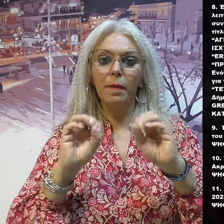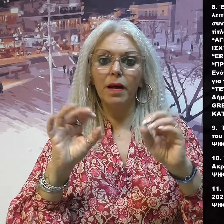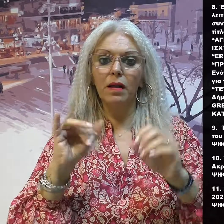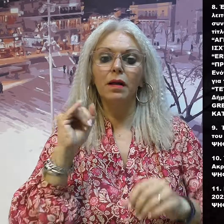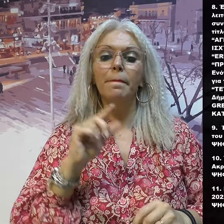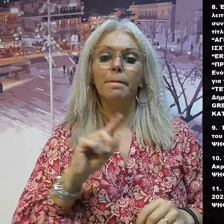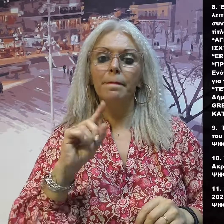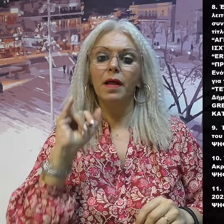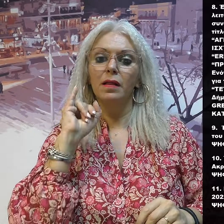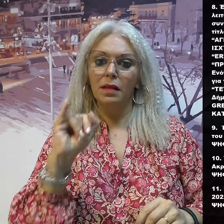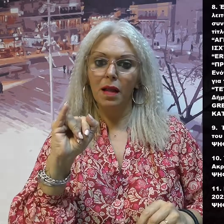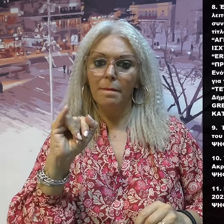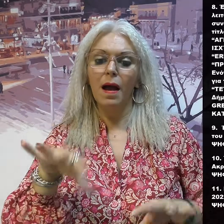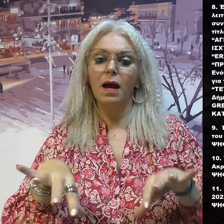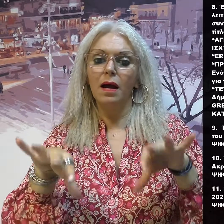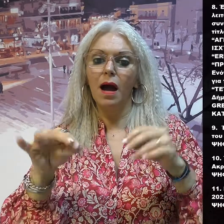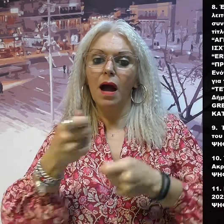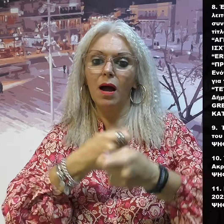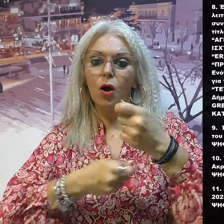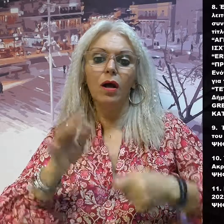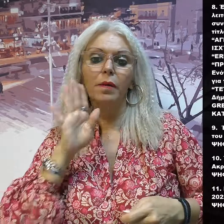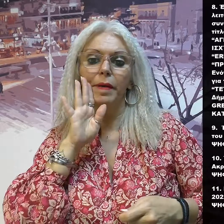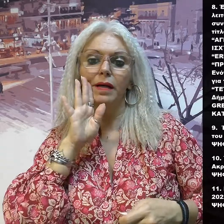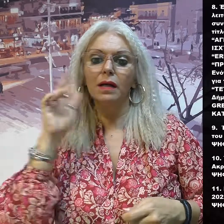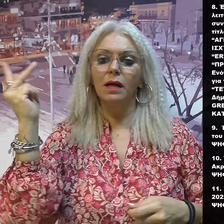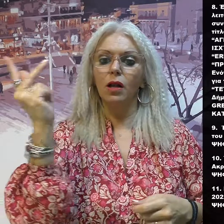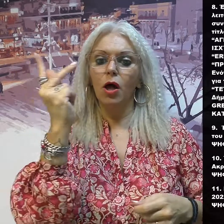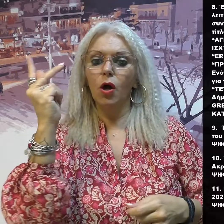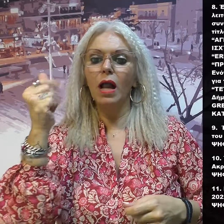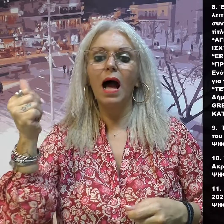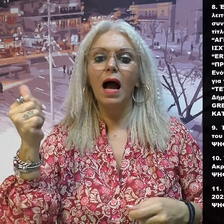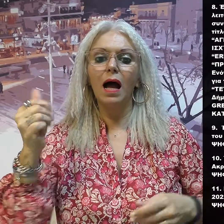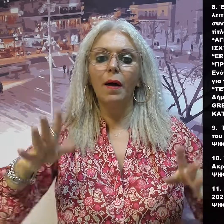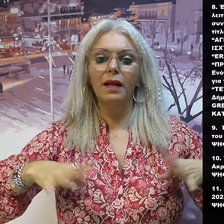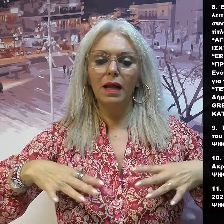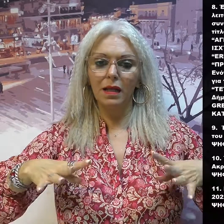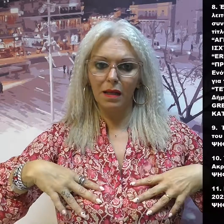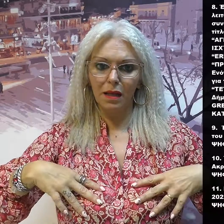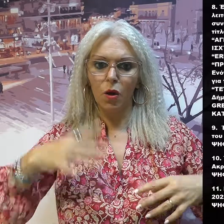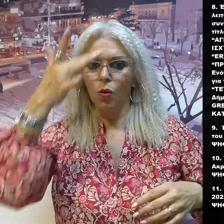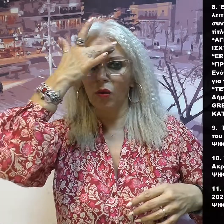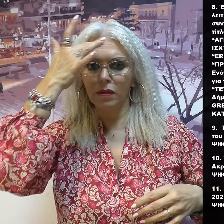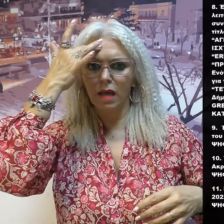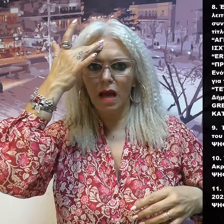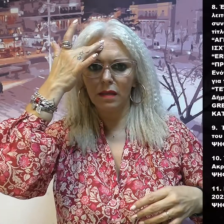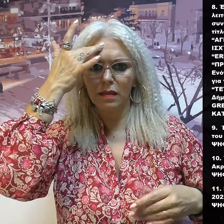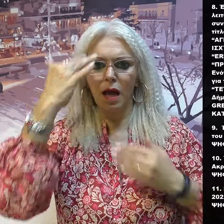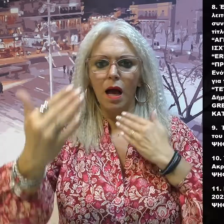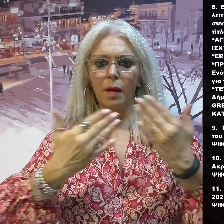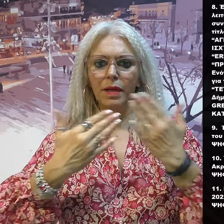Energy Greece ΑΕ. Καταψηφίστηκε ομόφωνα. 9. Έγκριση ή μη κανονισμού βραχυχρόνιων αγορών